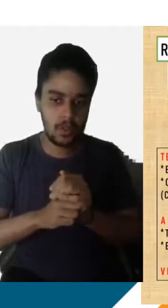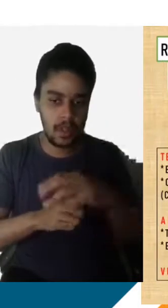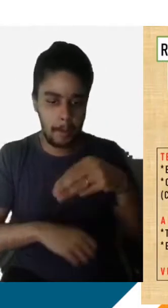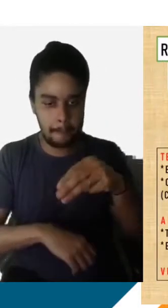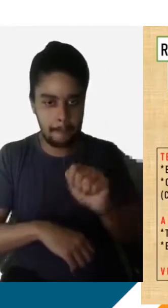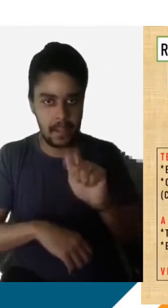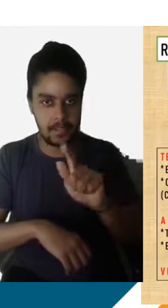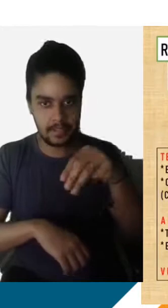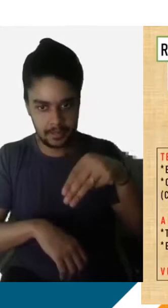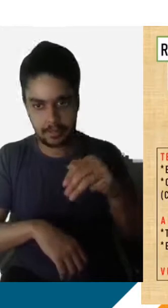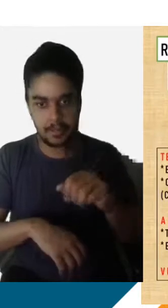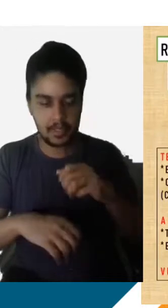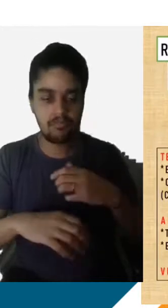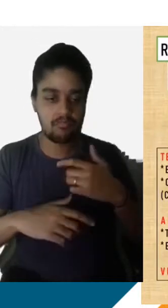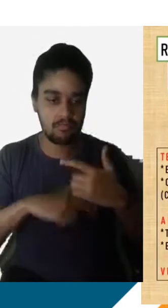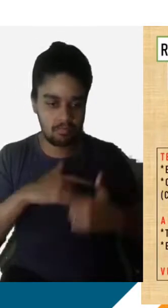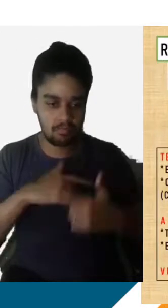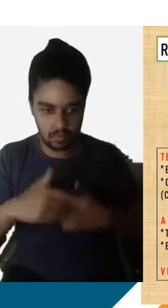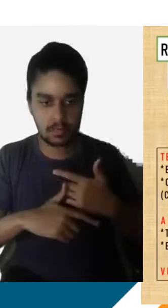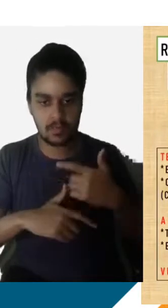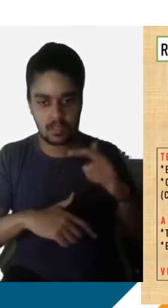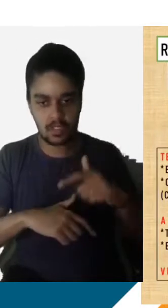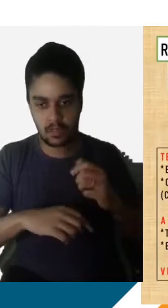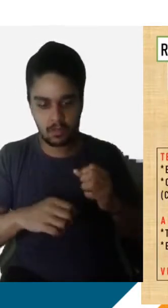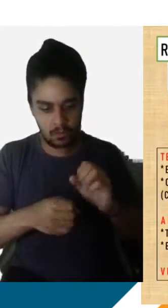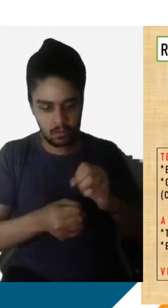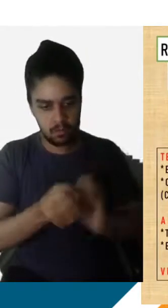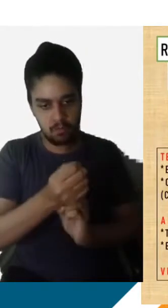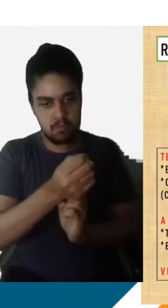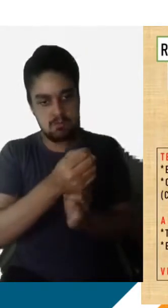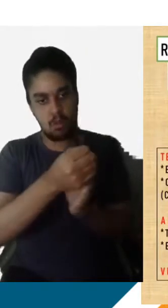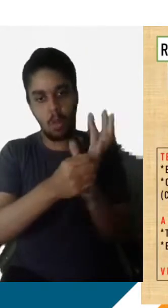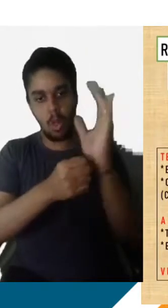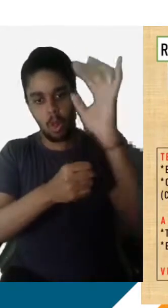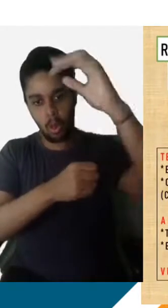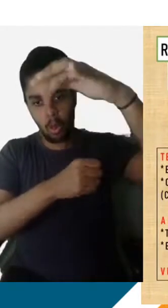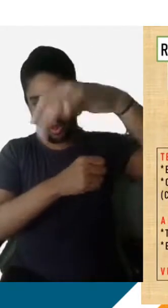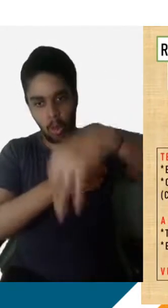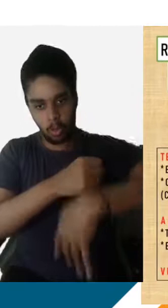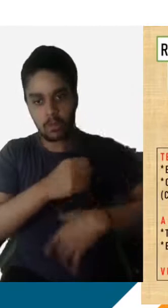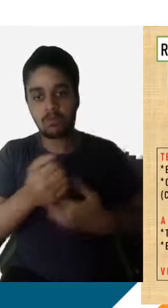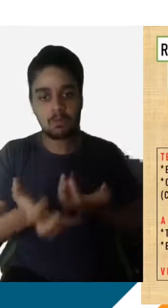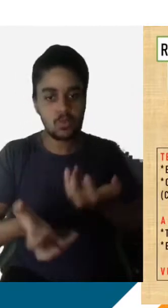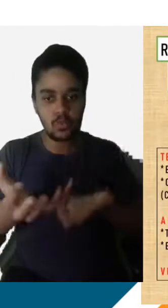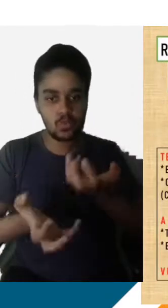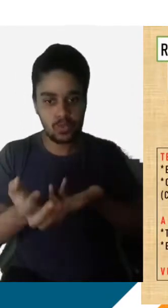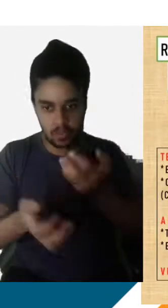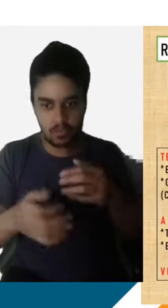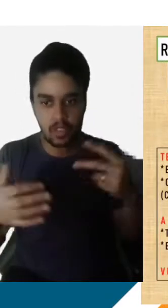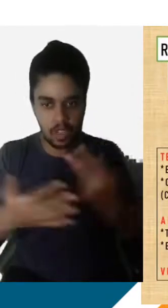quando o magma, né, a atividade magmática, o magma extravasa para a superfície em forma de